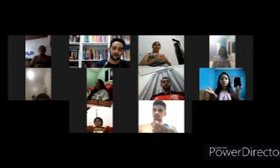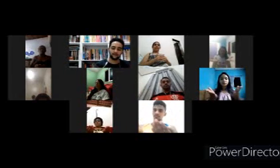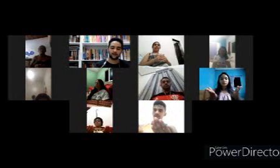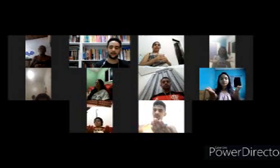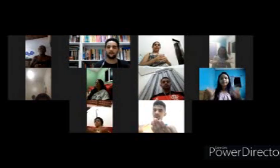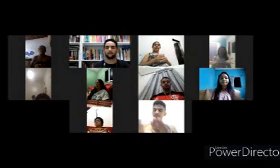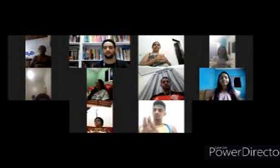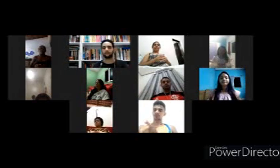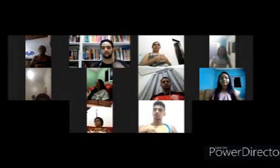Gravata.